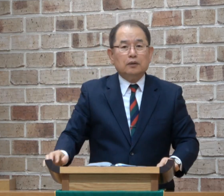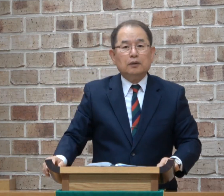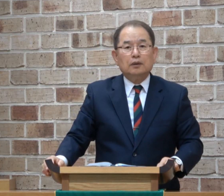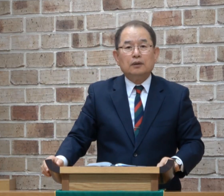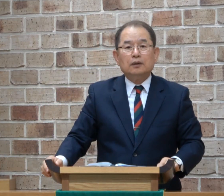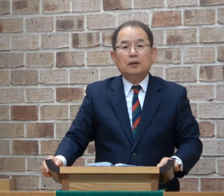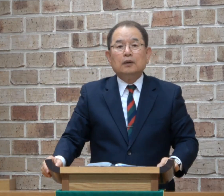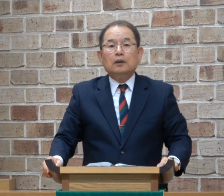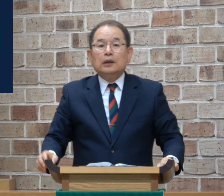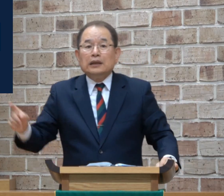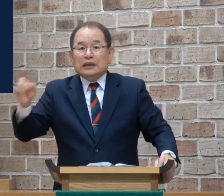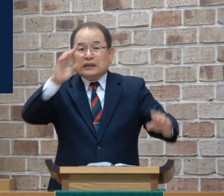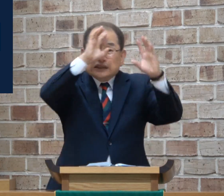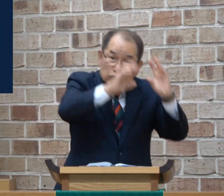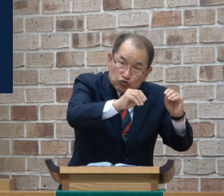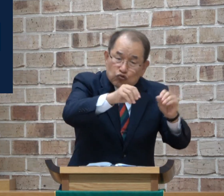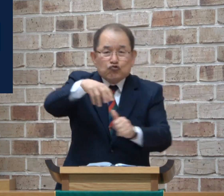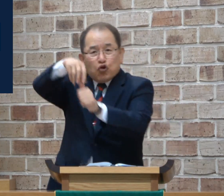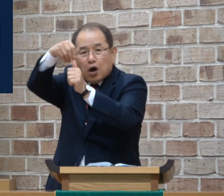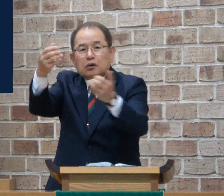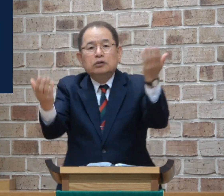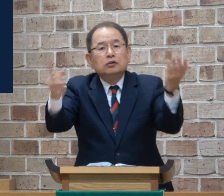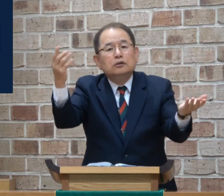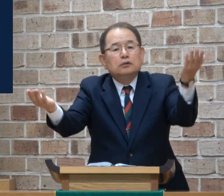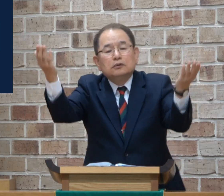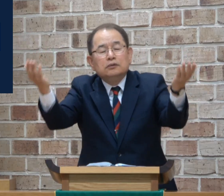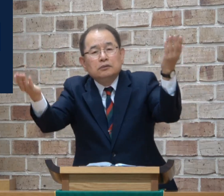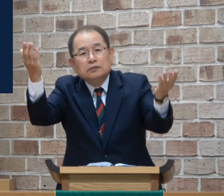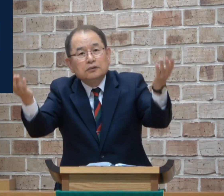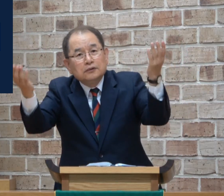치유와 구원을 비교해 보겠습니다. 치유로 끝나면